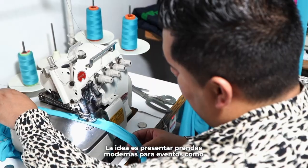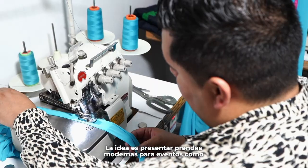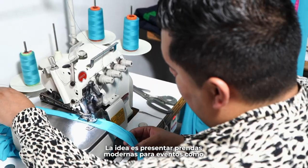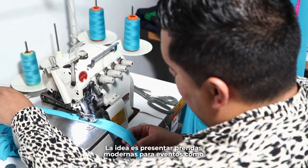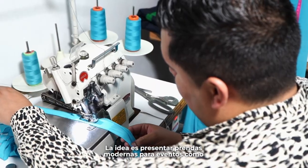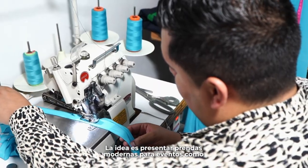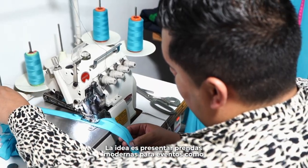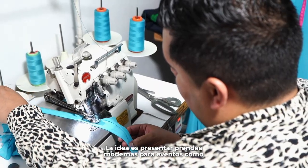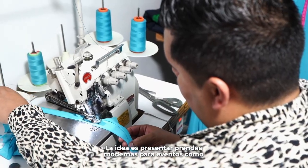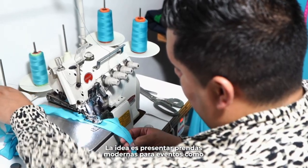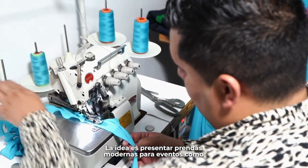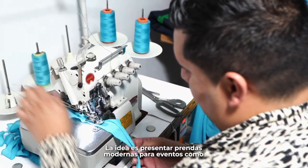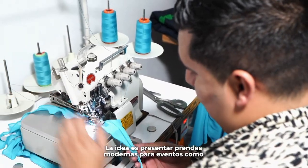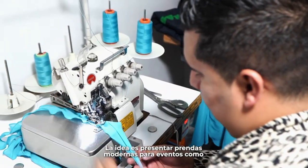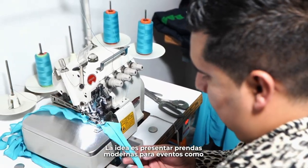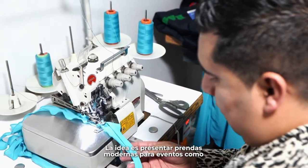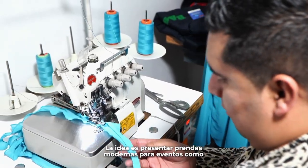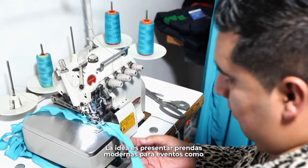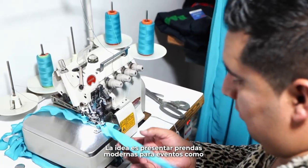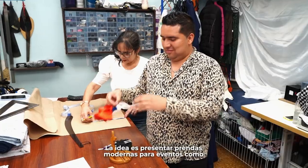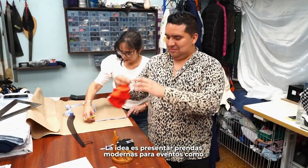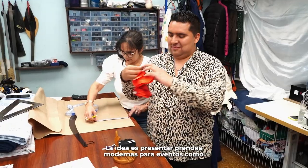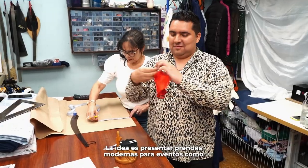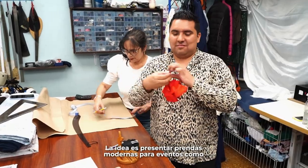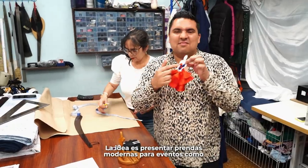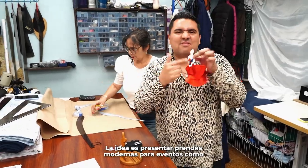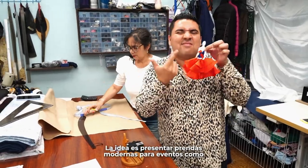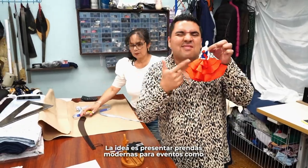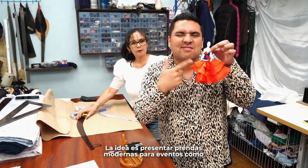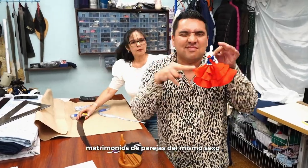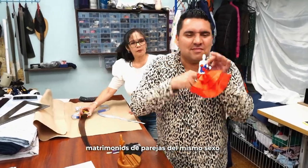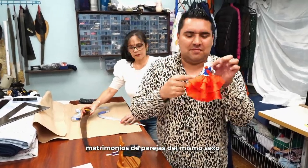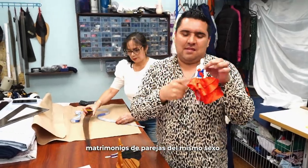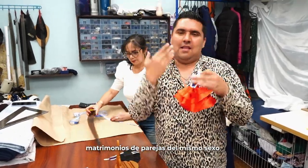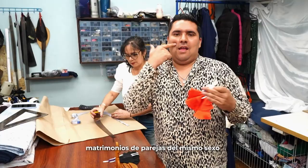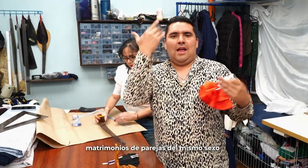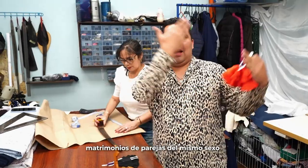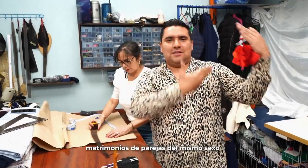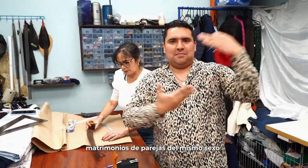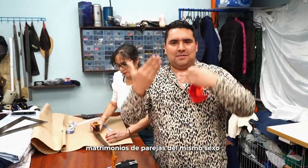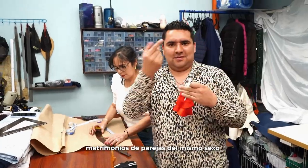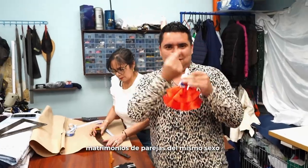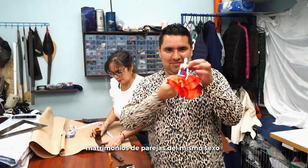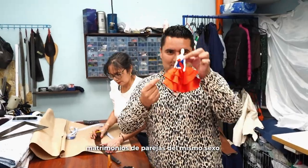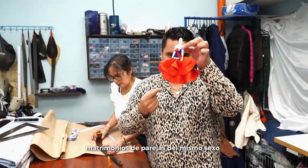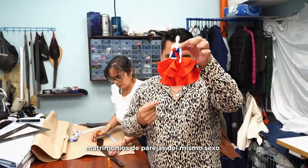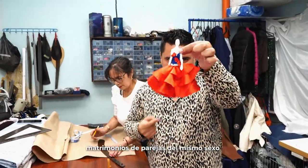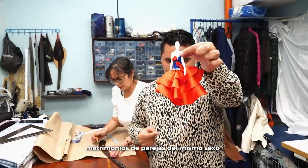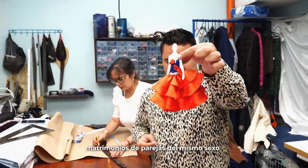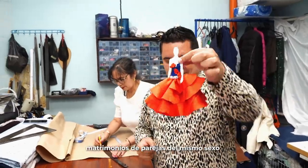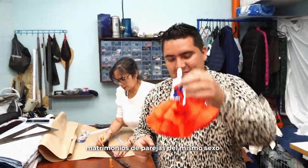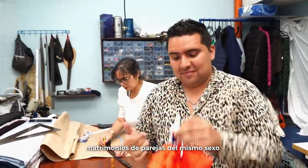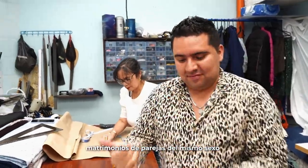idea es presentar prendas modernas para eventos como matrimonios de parejas del mismo sexo